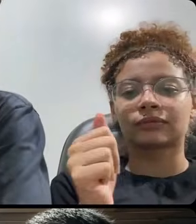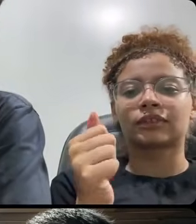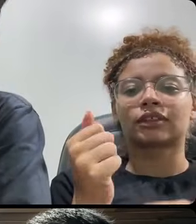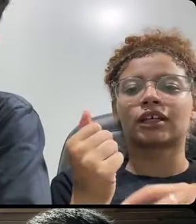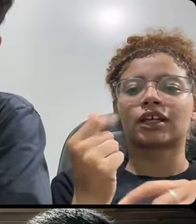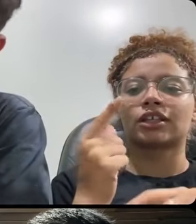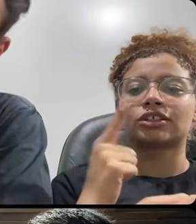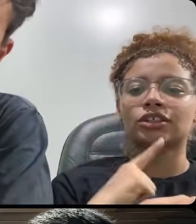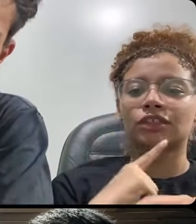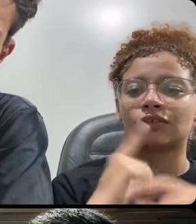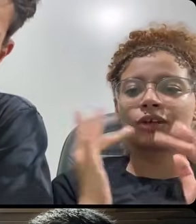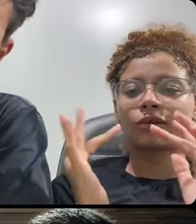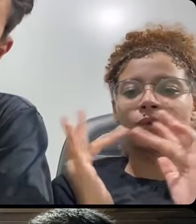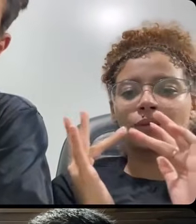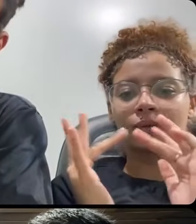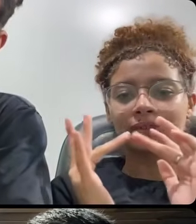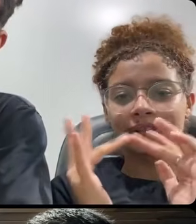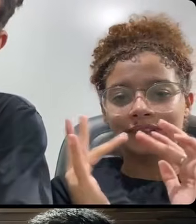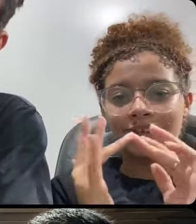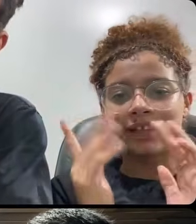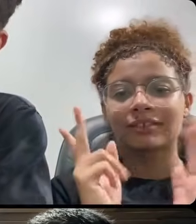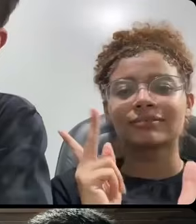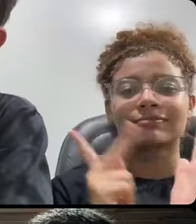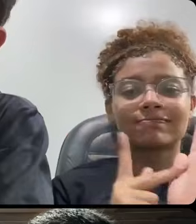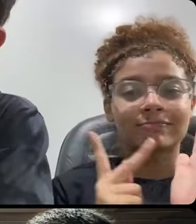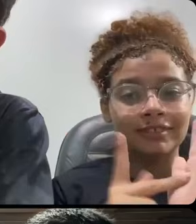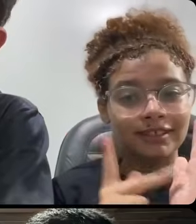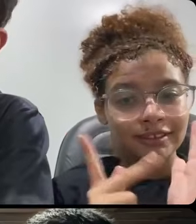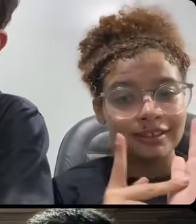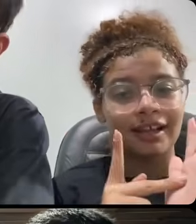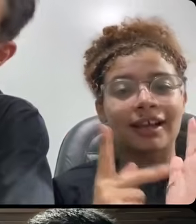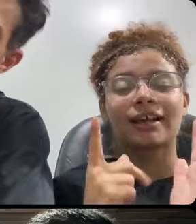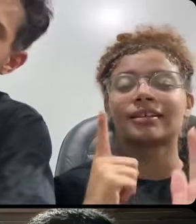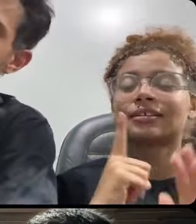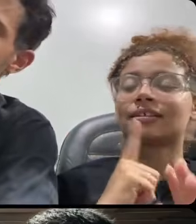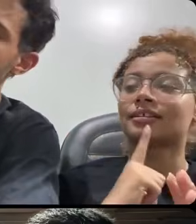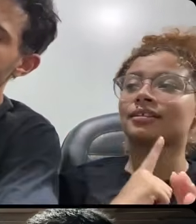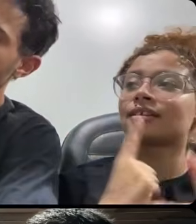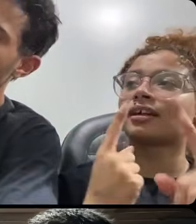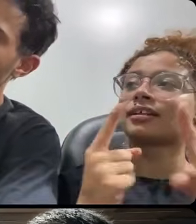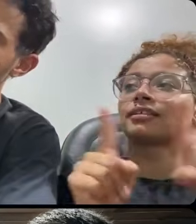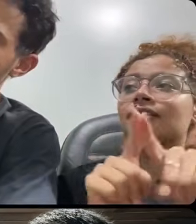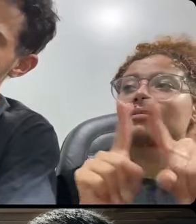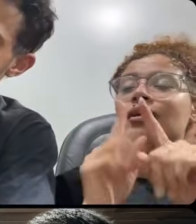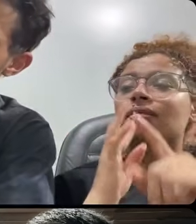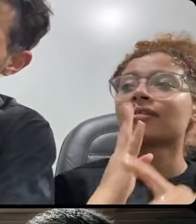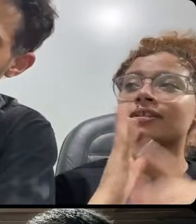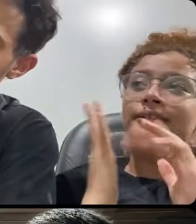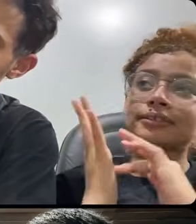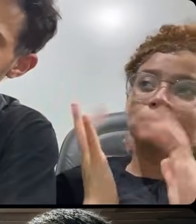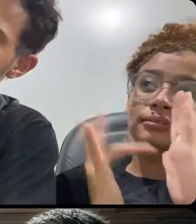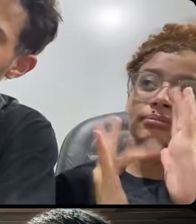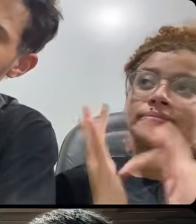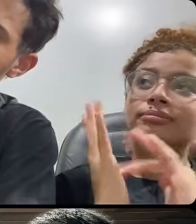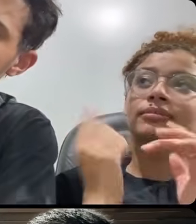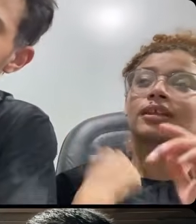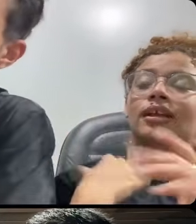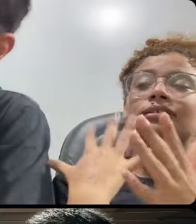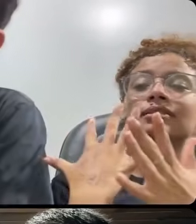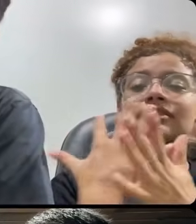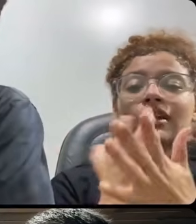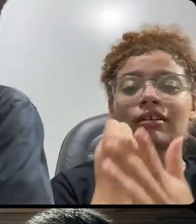orar, conheci de verdade quem era Jesus e o porquê que ele tinha vindo aqui na terra, se entregado e tudo mais, né? Para me salvar